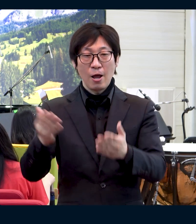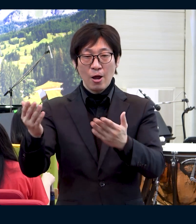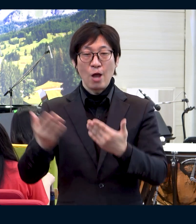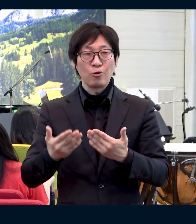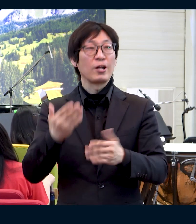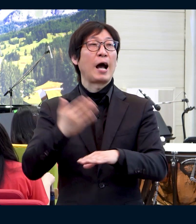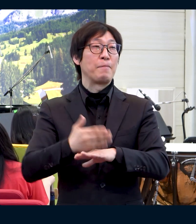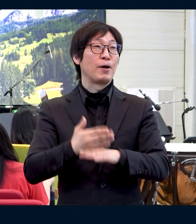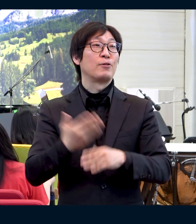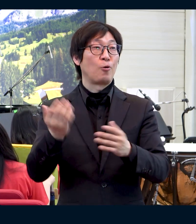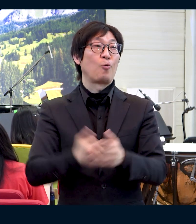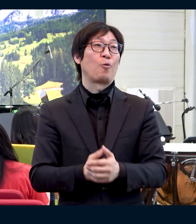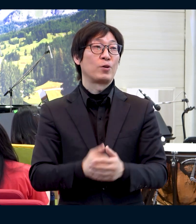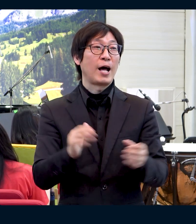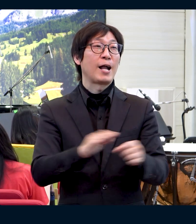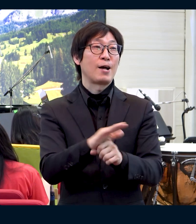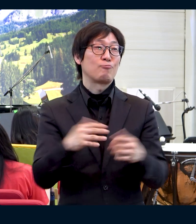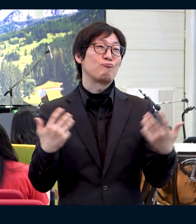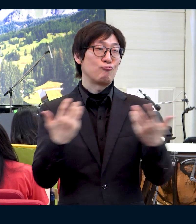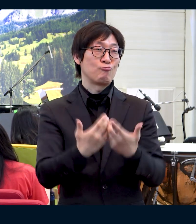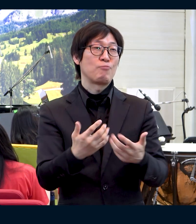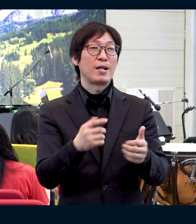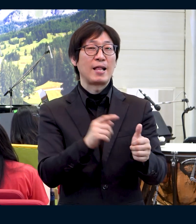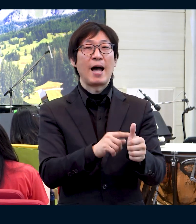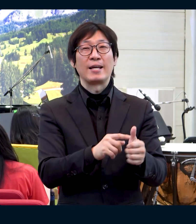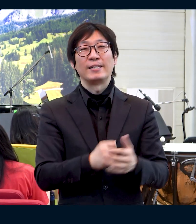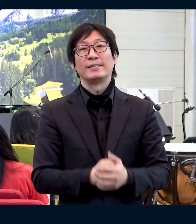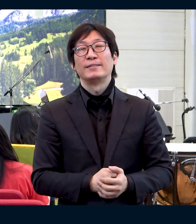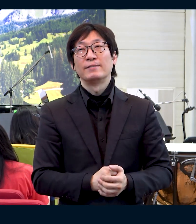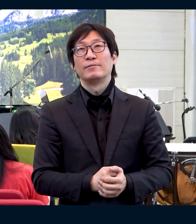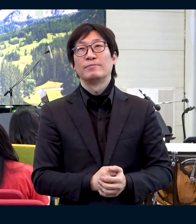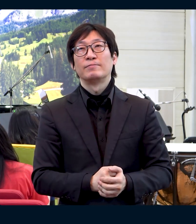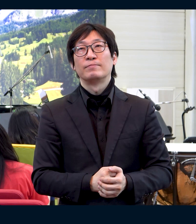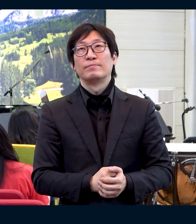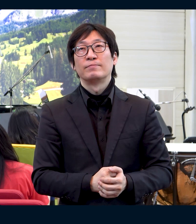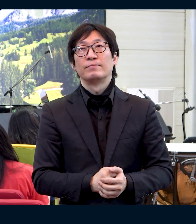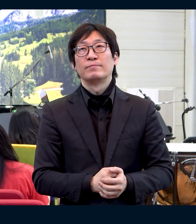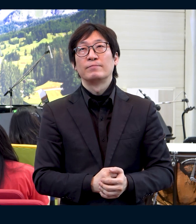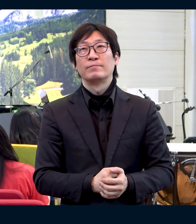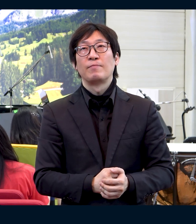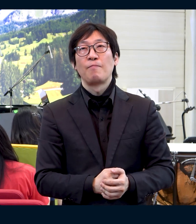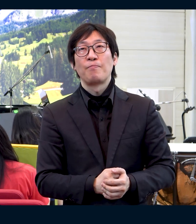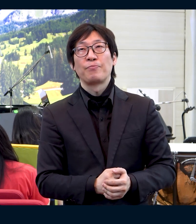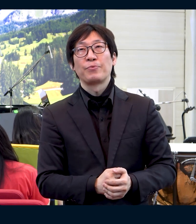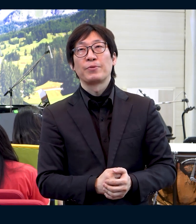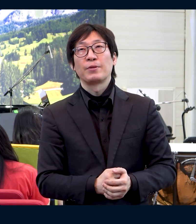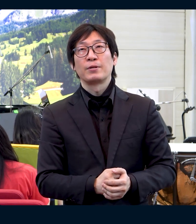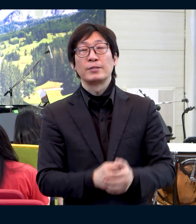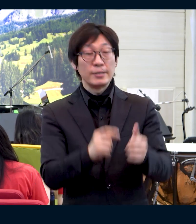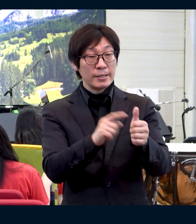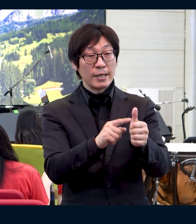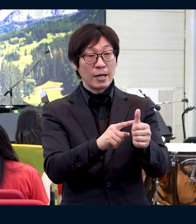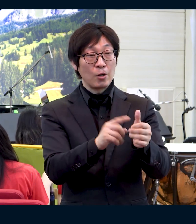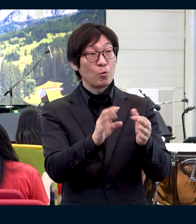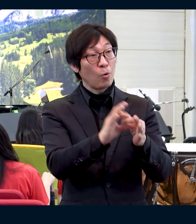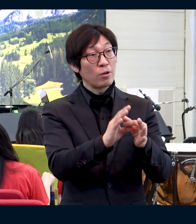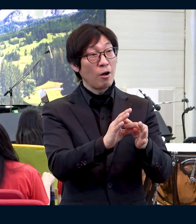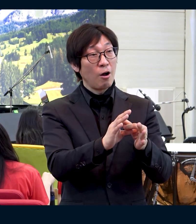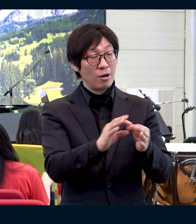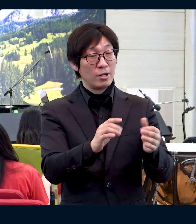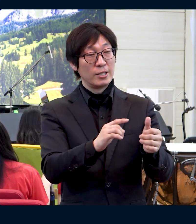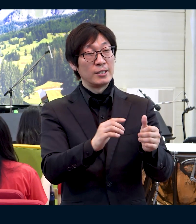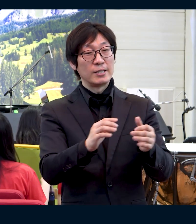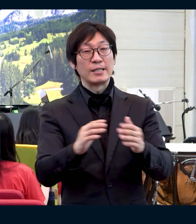이렇게 말해주었던 사랑이 가득한 우리 사랑부 친구입니다. 정말 그 아들로 인해 그 가정이